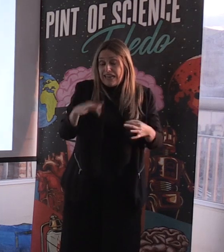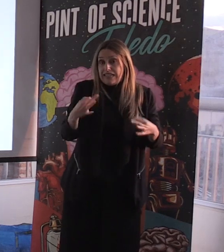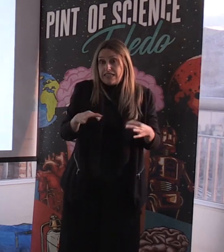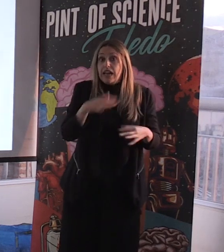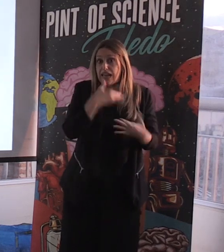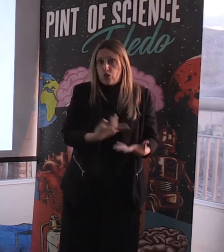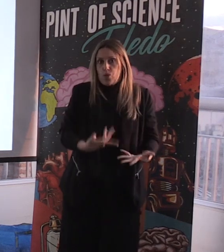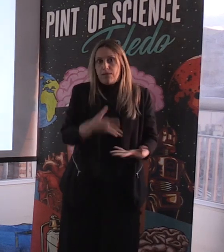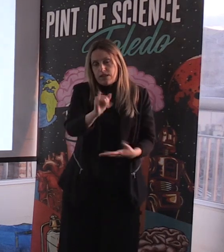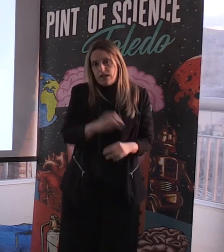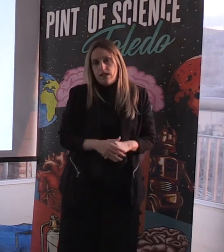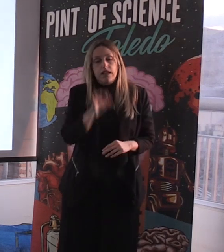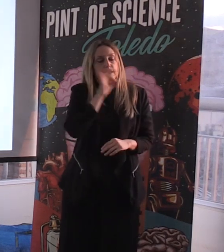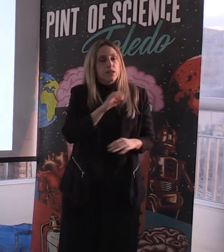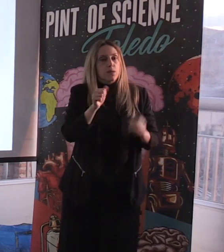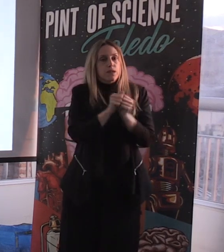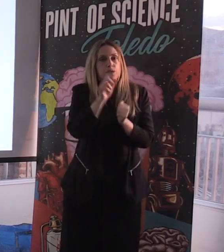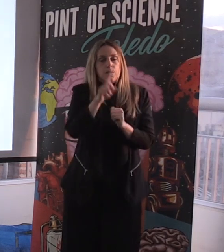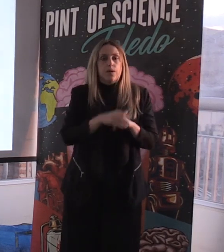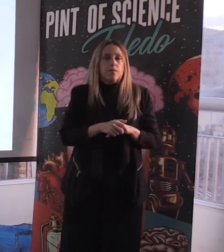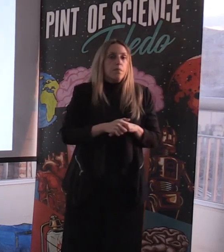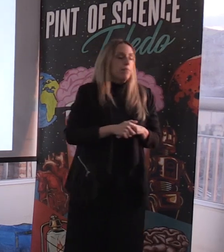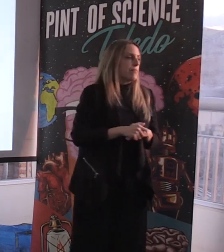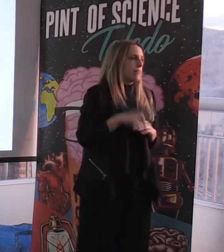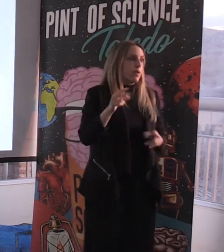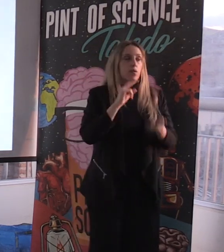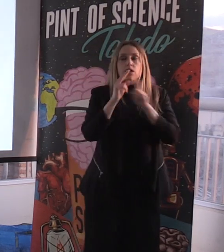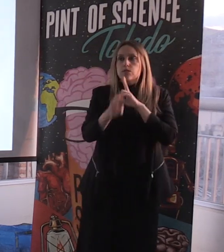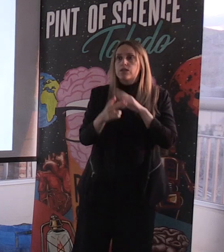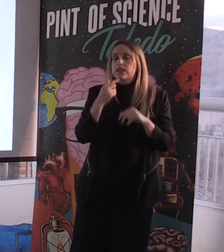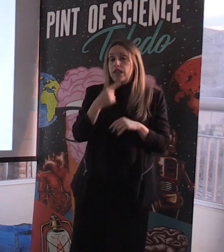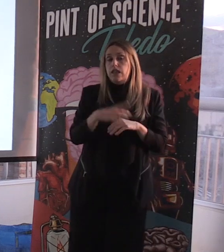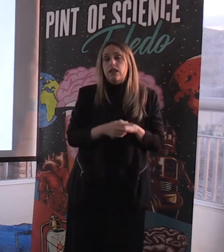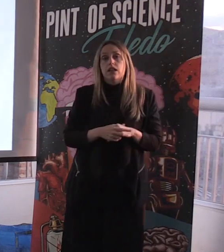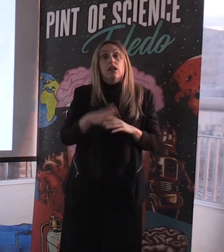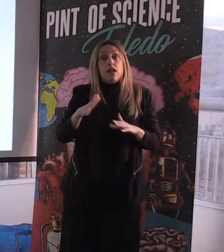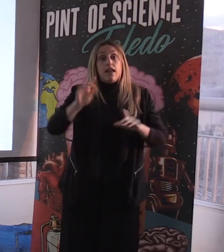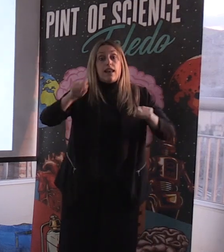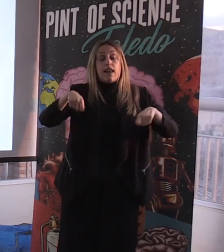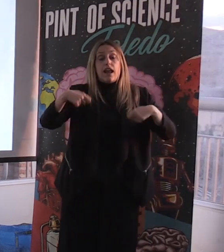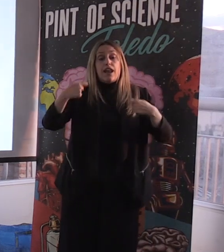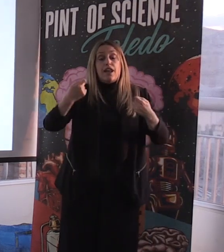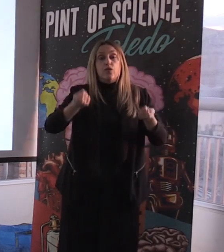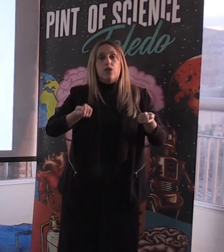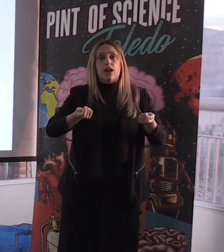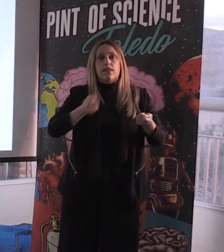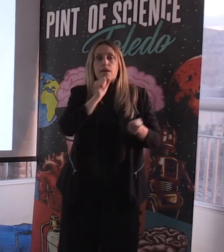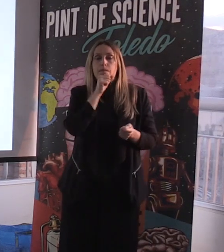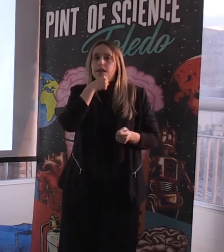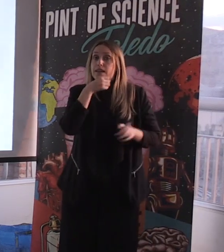hoy, en el siglo XXI. Su respuesta es esto: en la naturaleza no hay